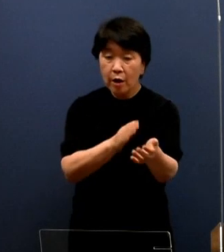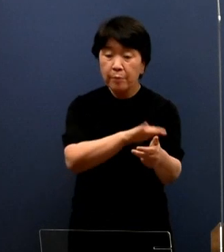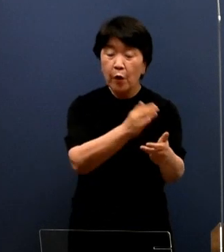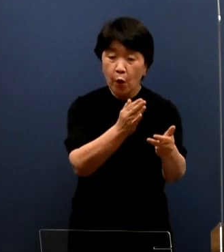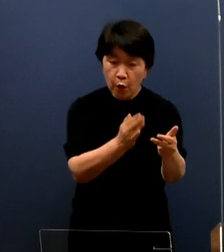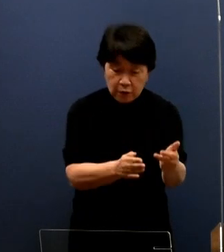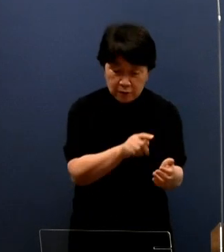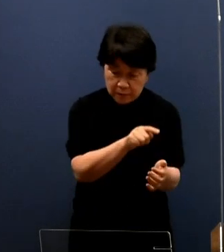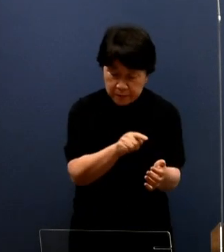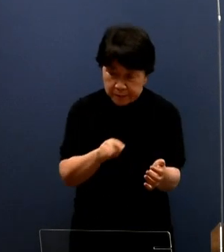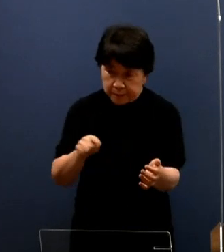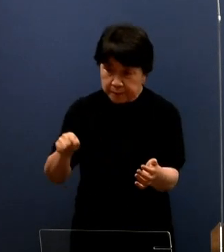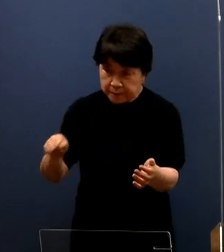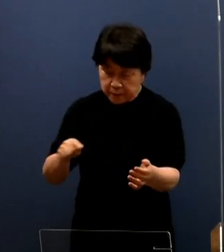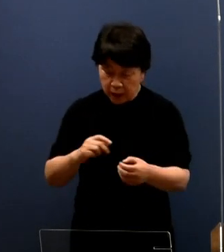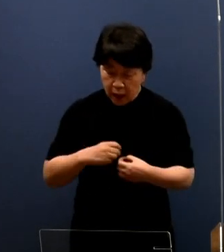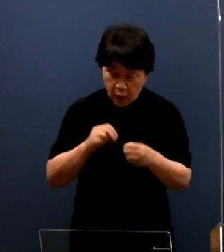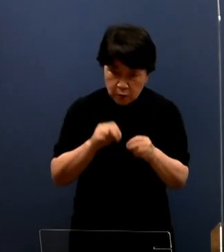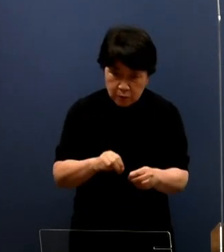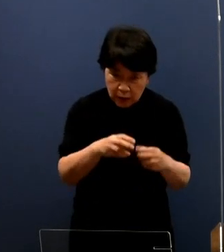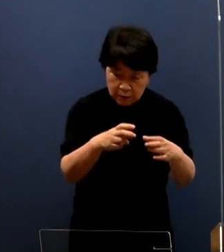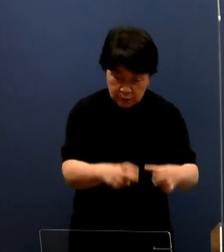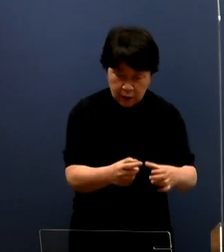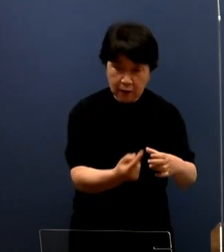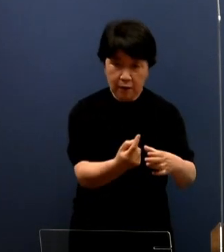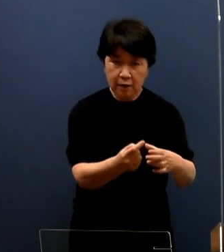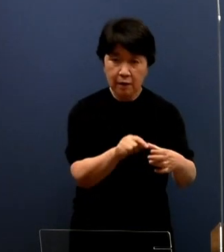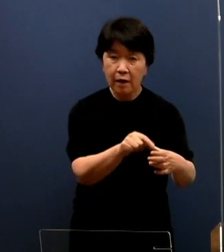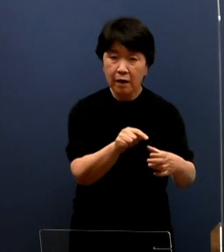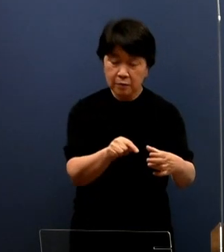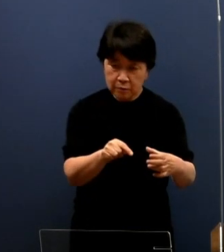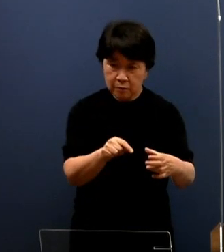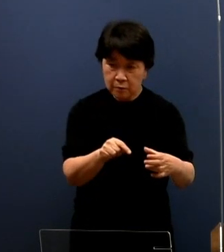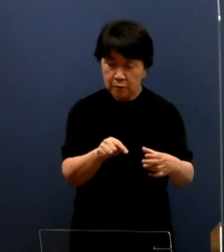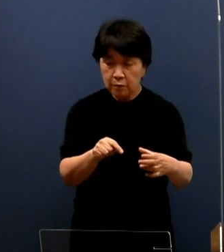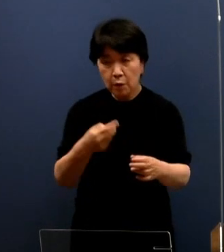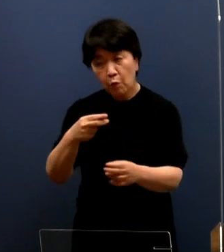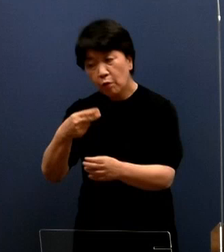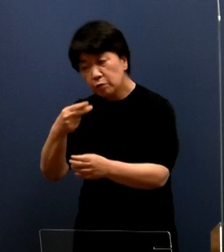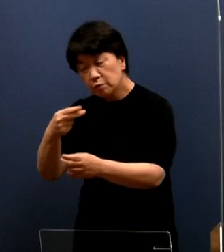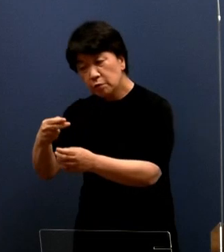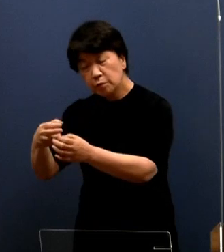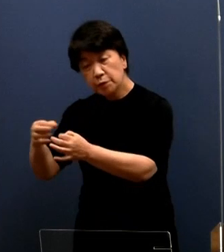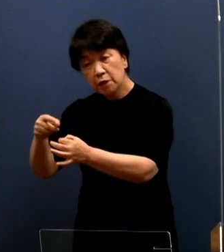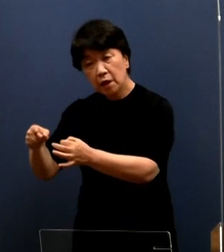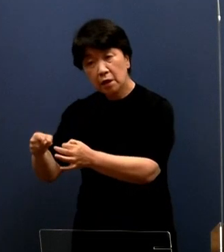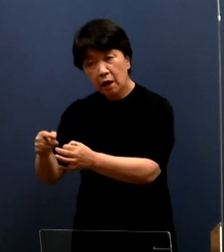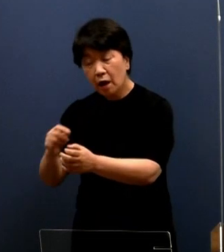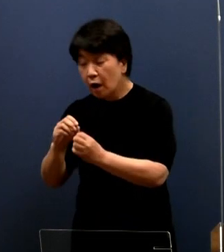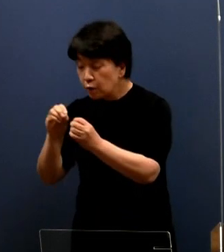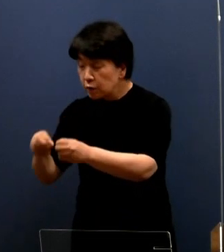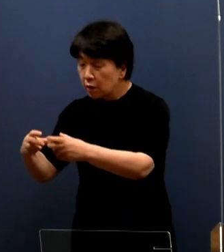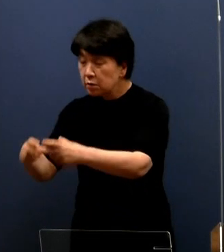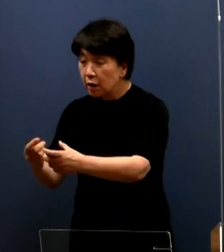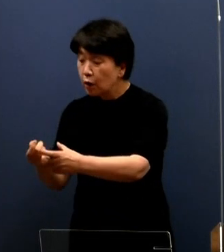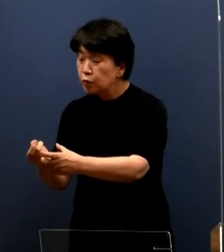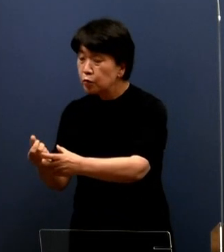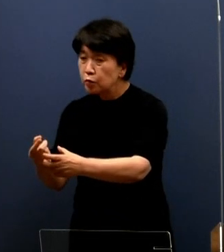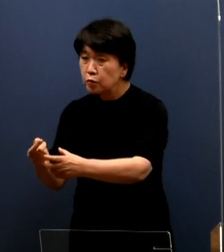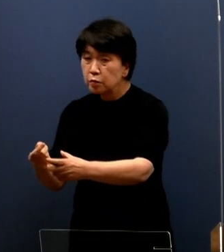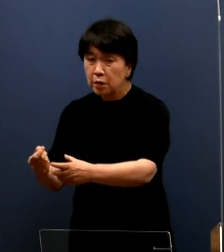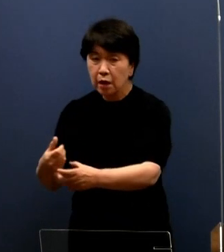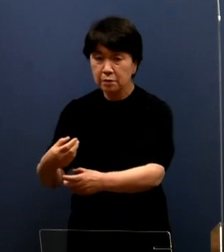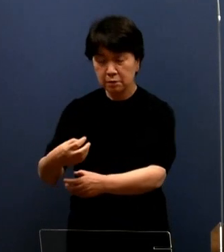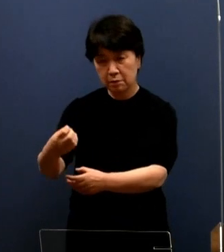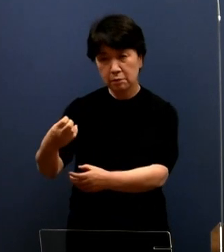といったところ、これが多いから、飲食が少ないじゃないかと、飲食店のクラスターは少ないというふうにおっしゃいますけれども、それ